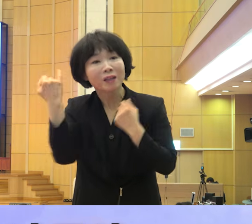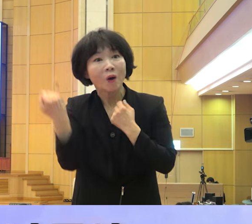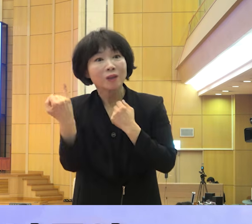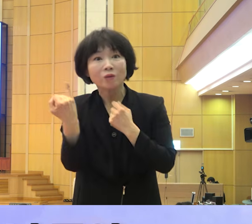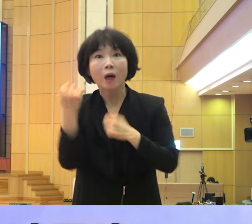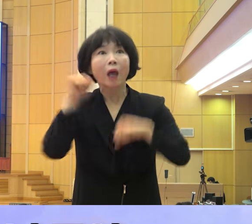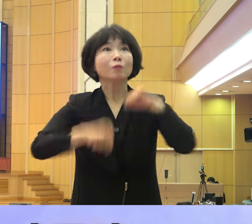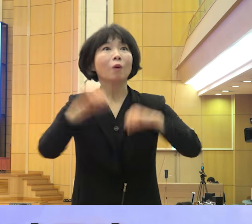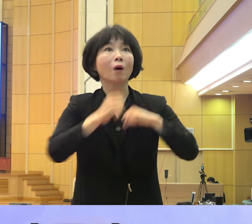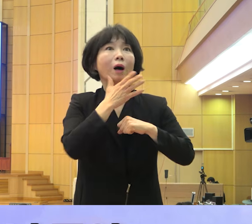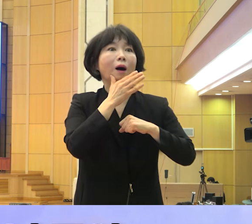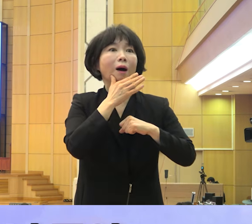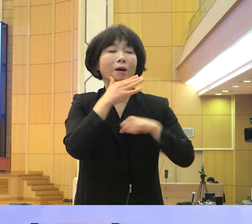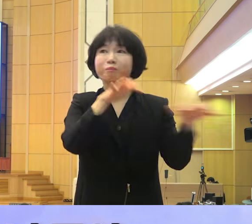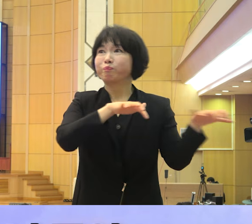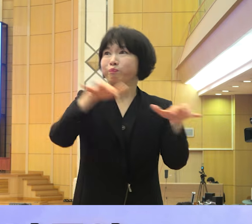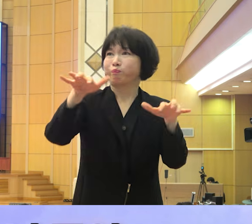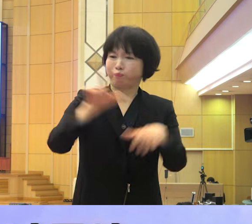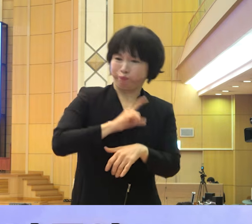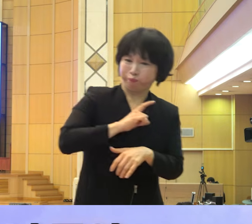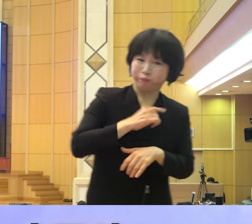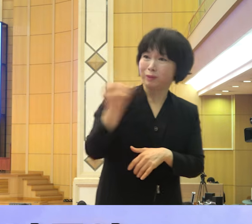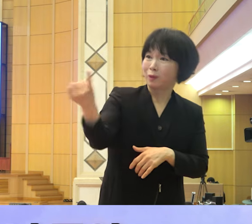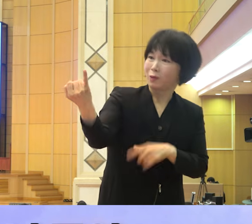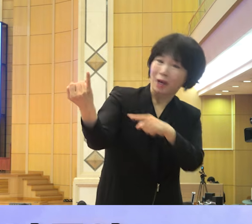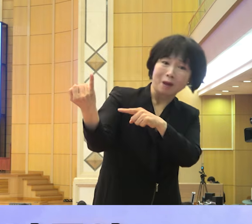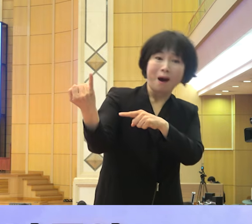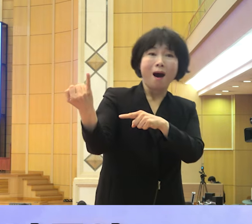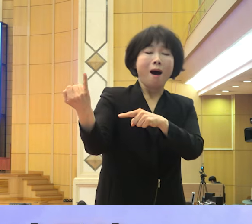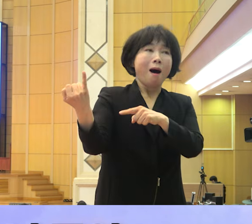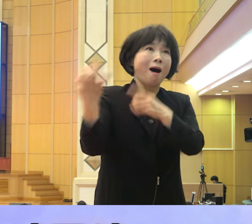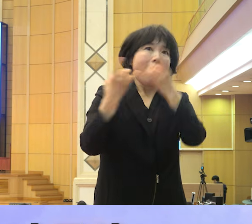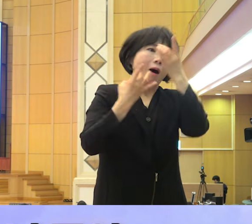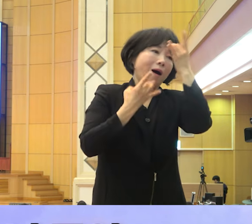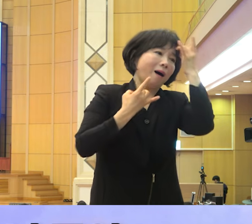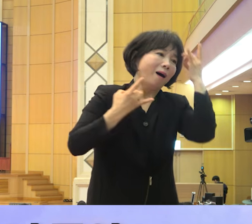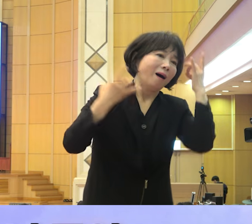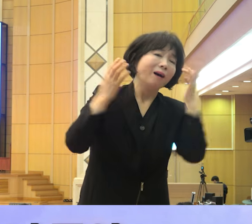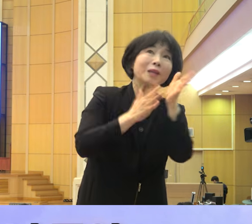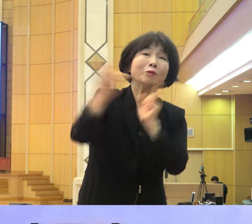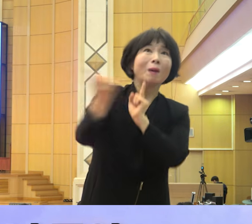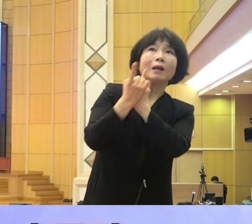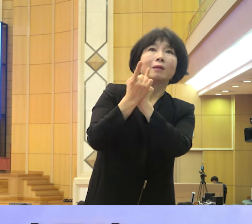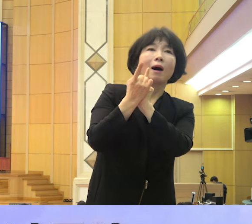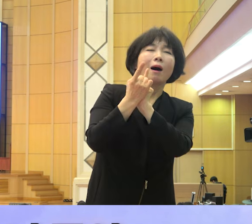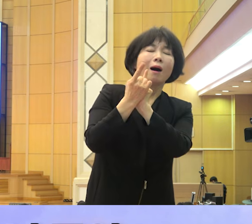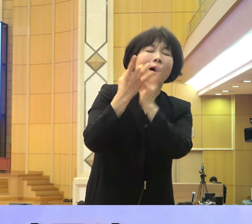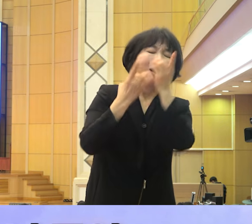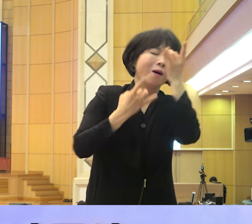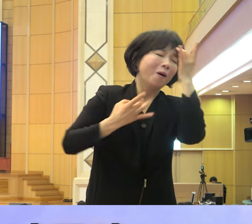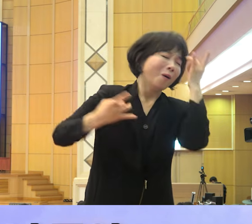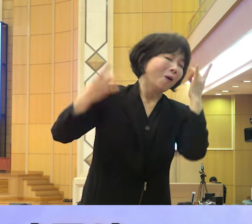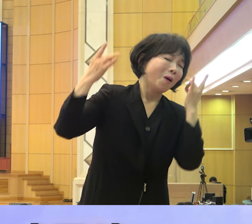모습 보면 마치 미친같이 그냥 막 혼자서 아무도 없는데 막 그냥 춤을 춰가면서,